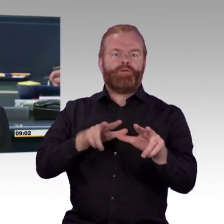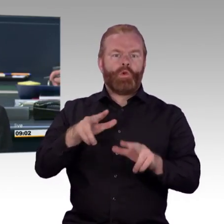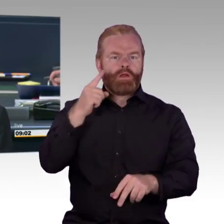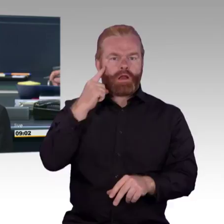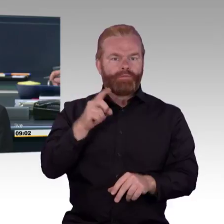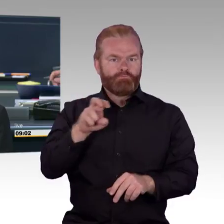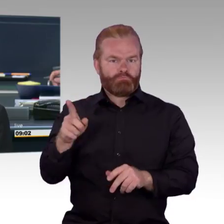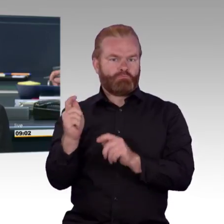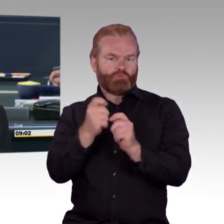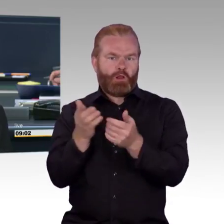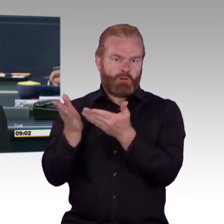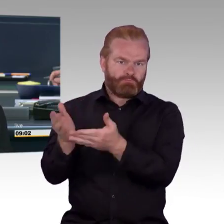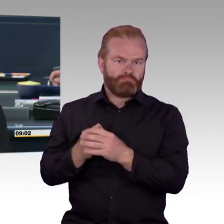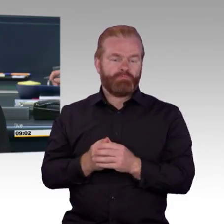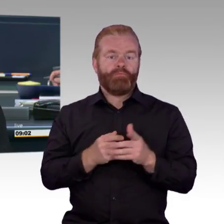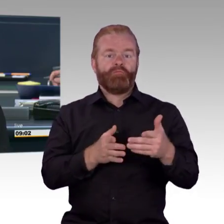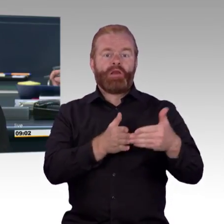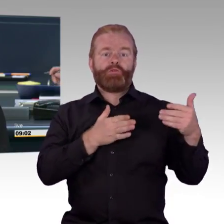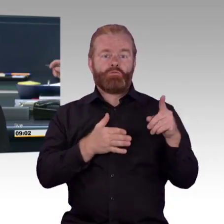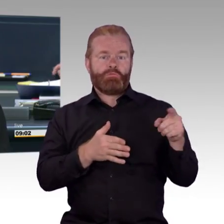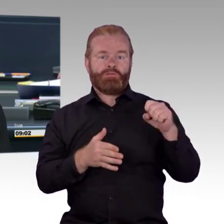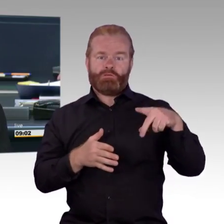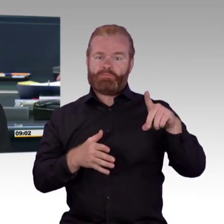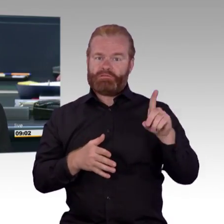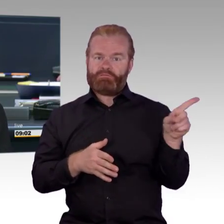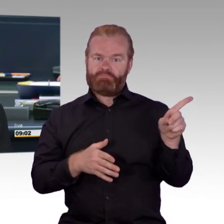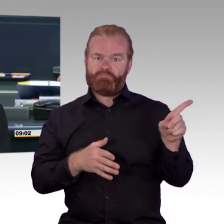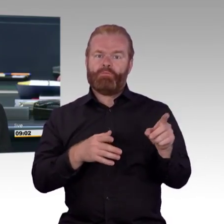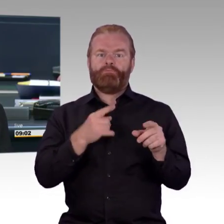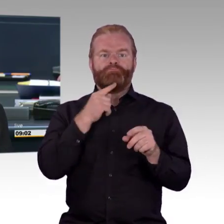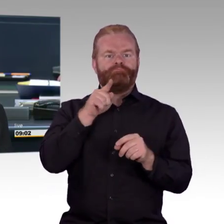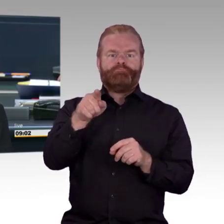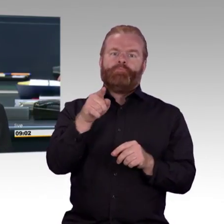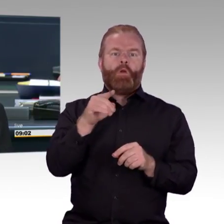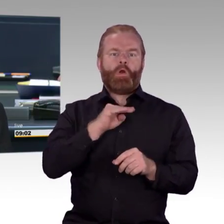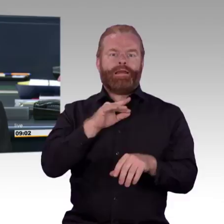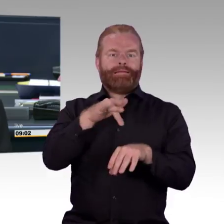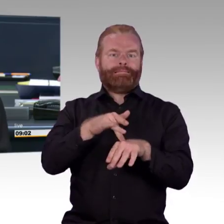ordentliches und die Kollegin Dr. de Ridder als stellvertretendes Mitglied des Verwaltungsrats gewählt.